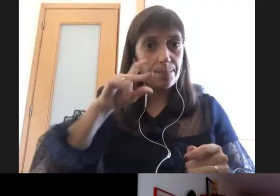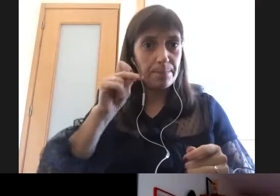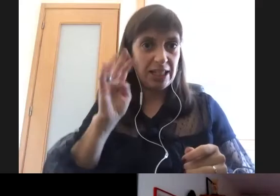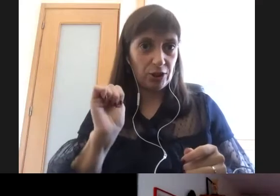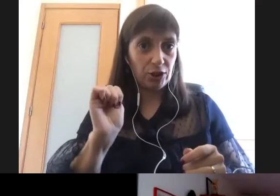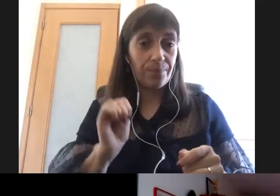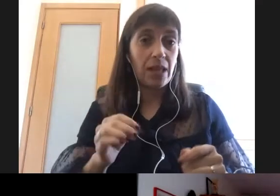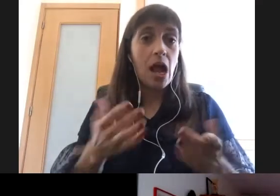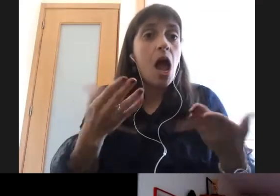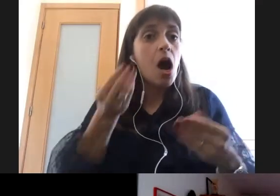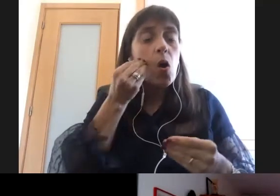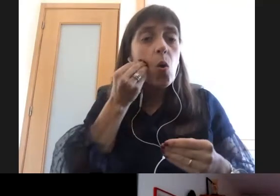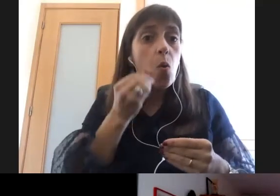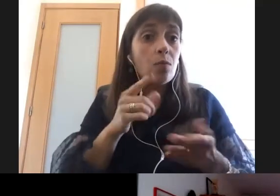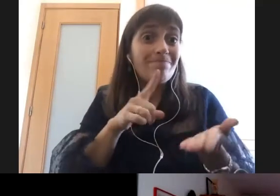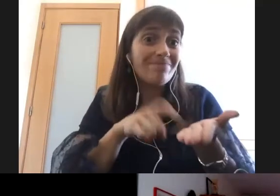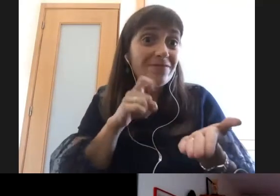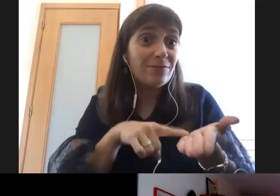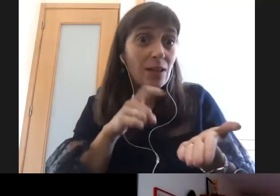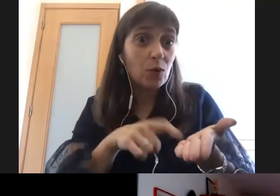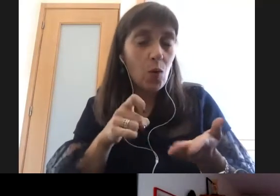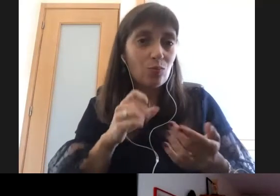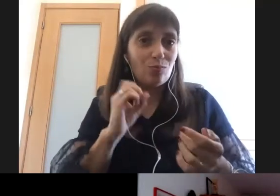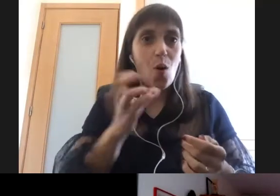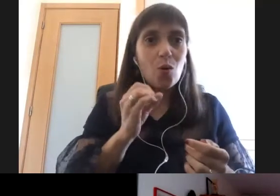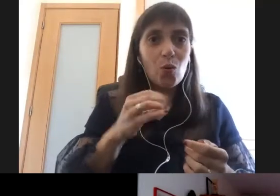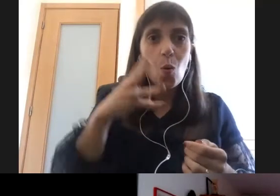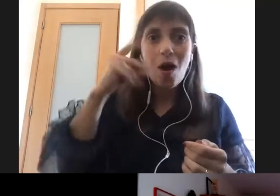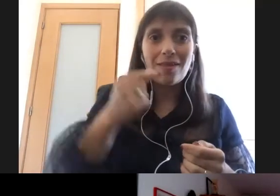como começou a faltar ouro, já não se descobria ouro em quantidade,